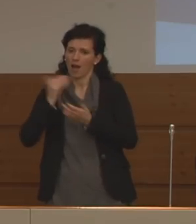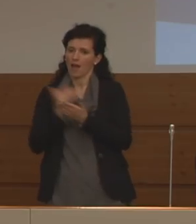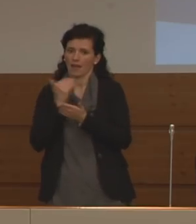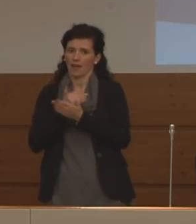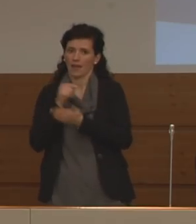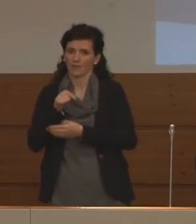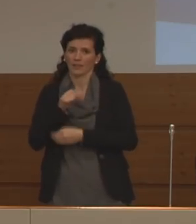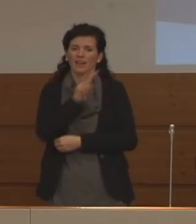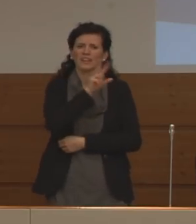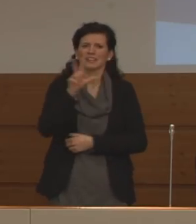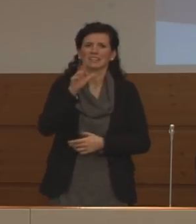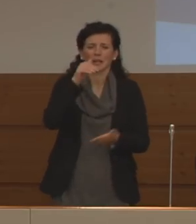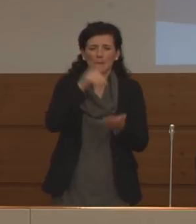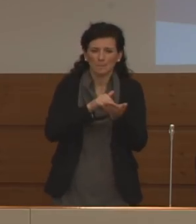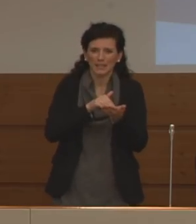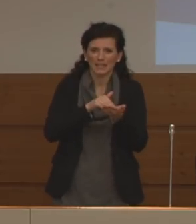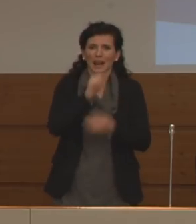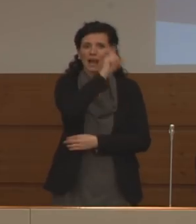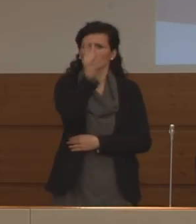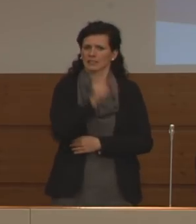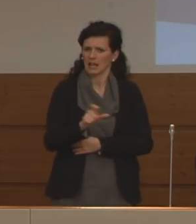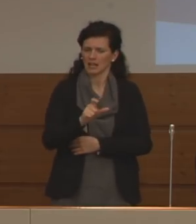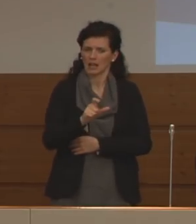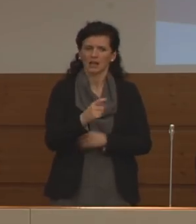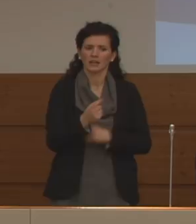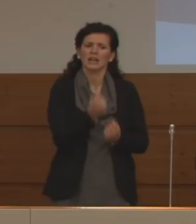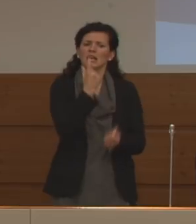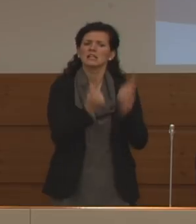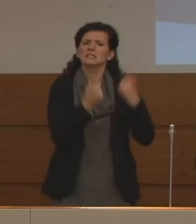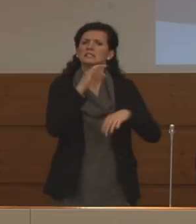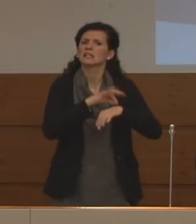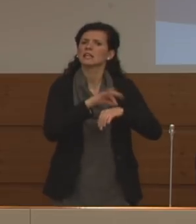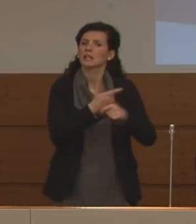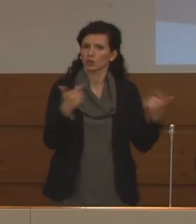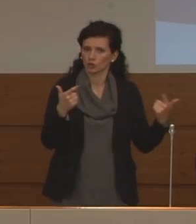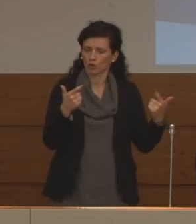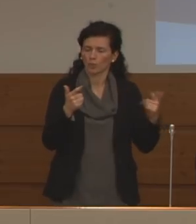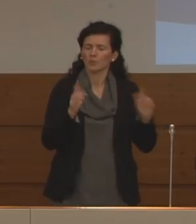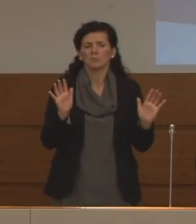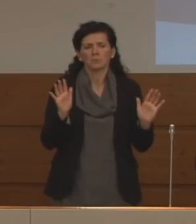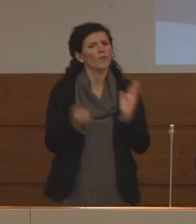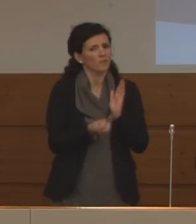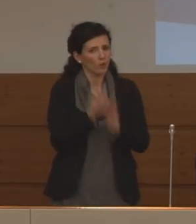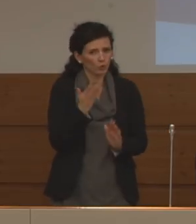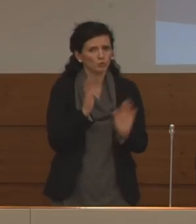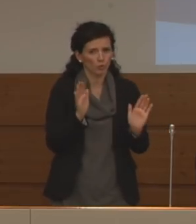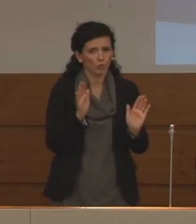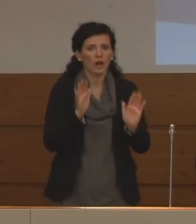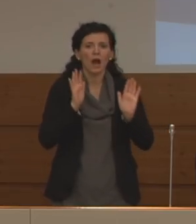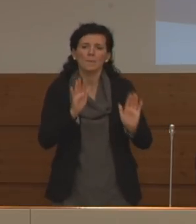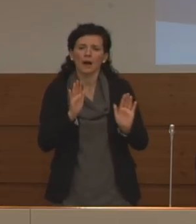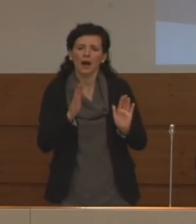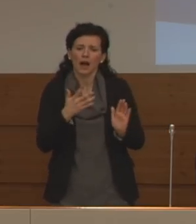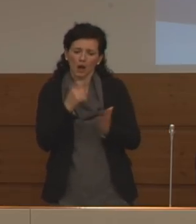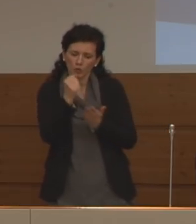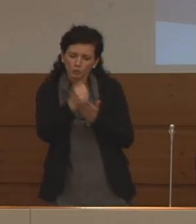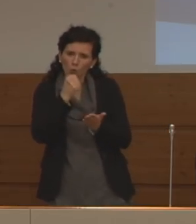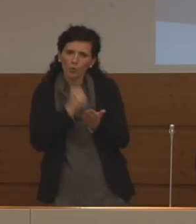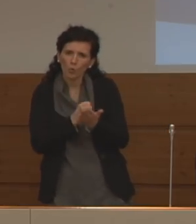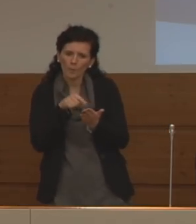sono fortunatamente asintomatici ma per il quale c'è stata una documentazione